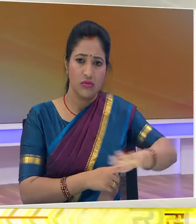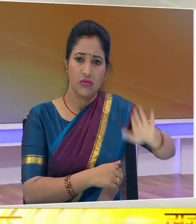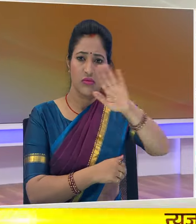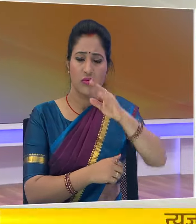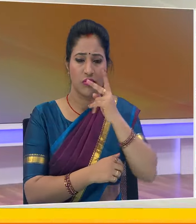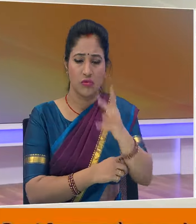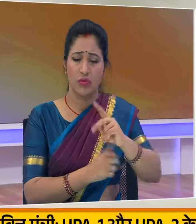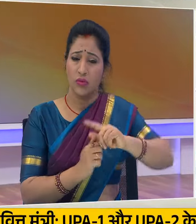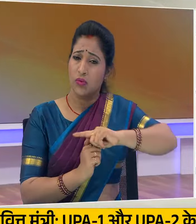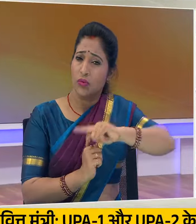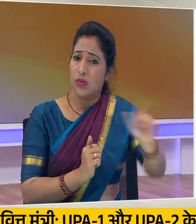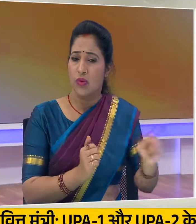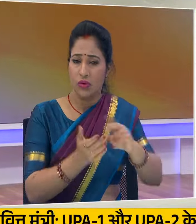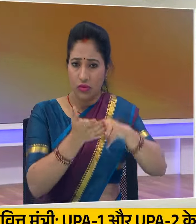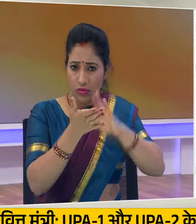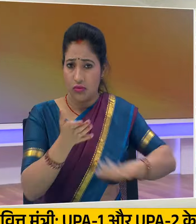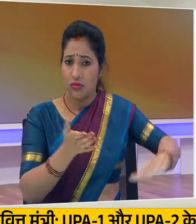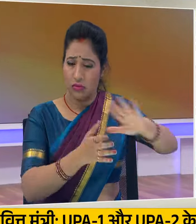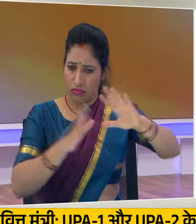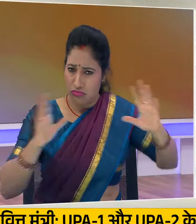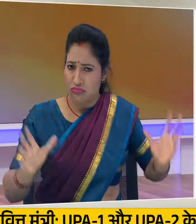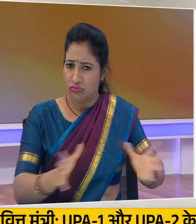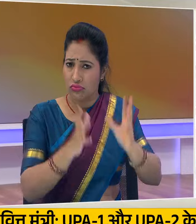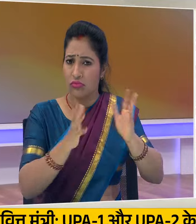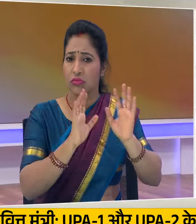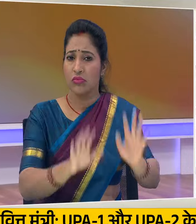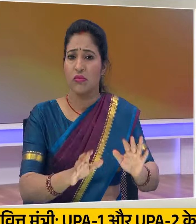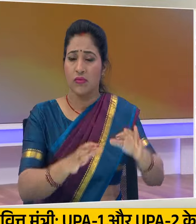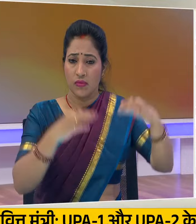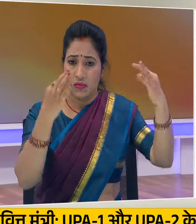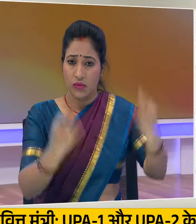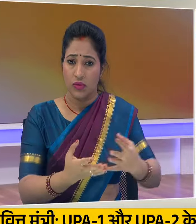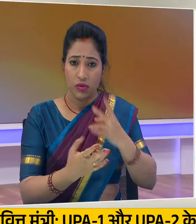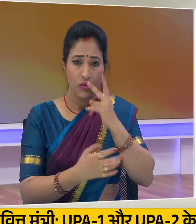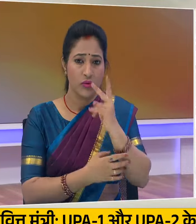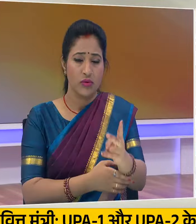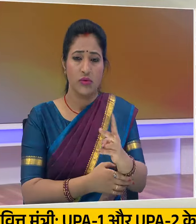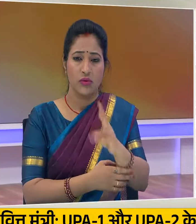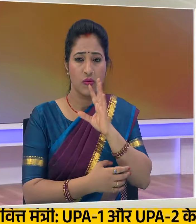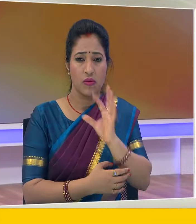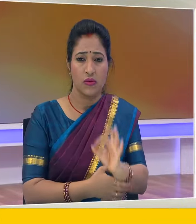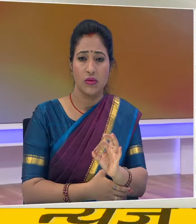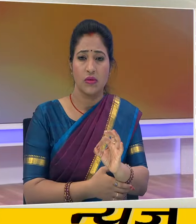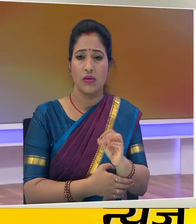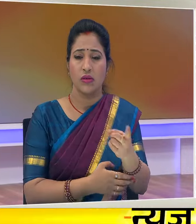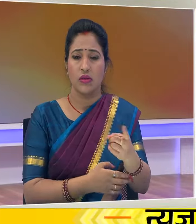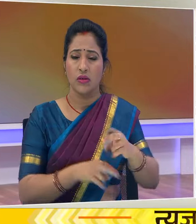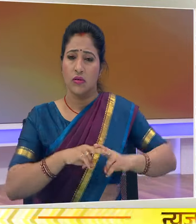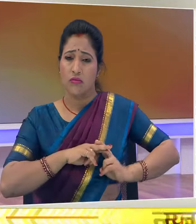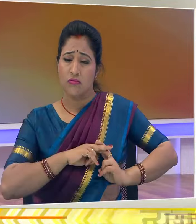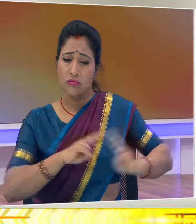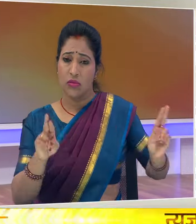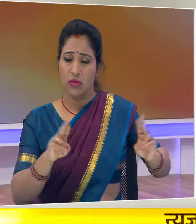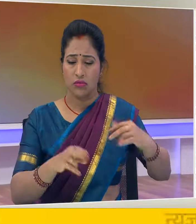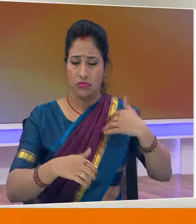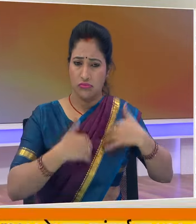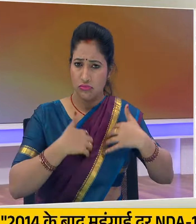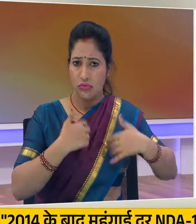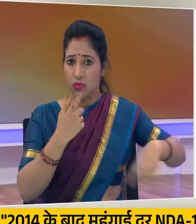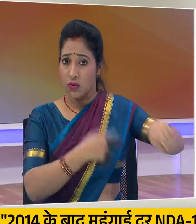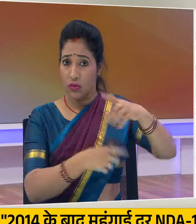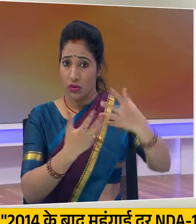taking a whole of nation approach, and now seeking to make sure that we fulfill the aspirations of our